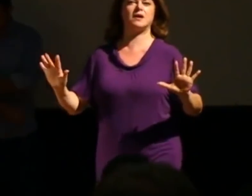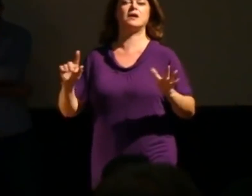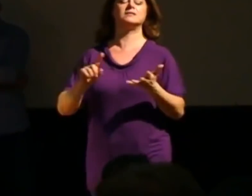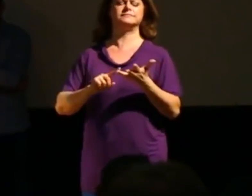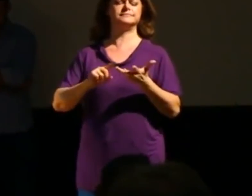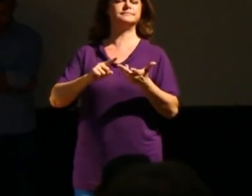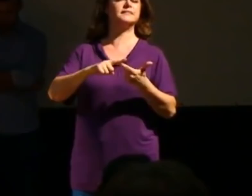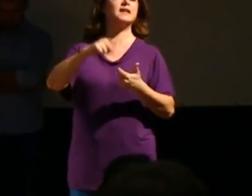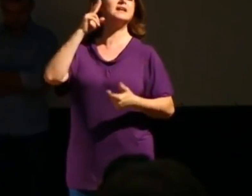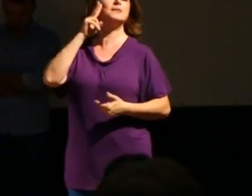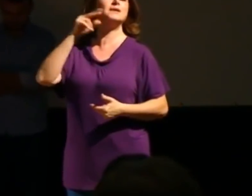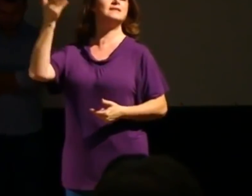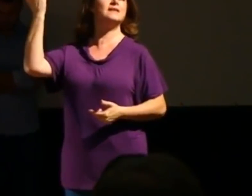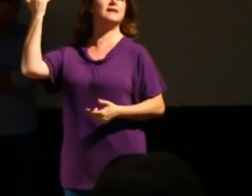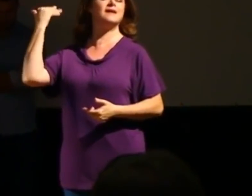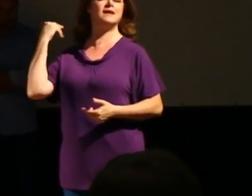mais ter essa esperança.